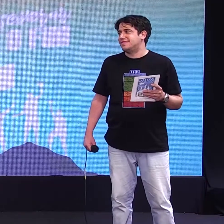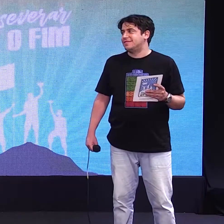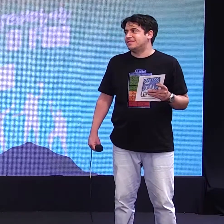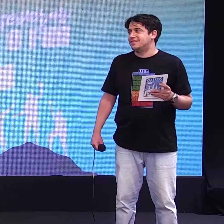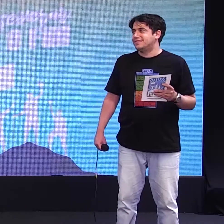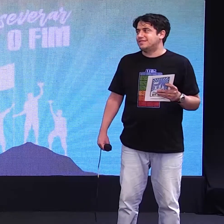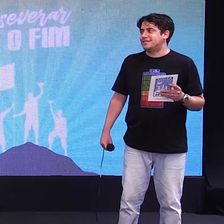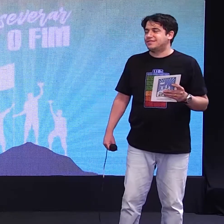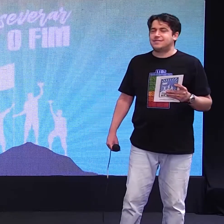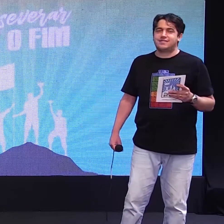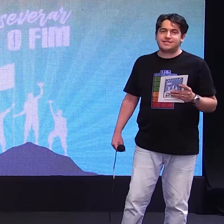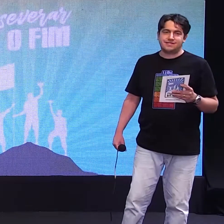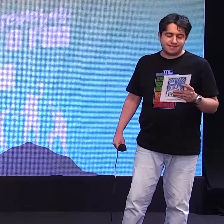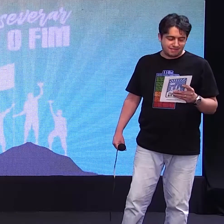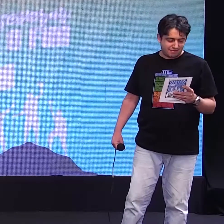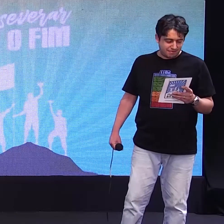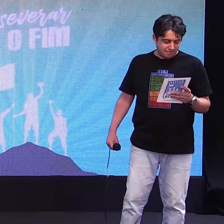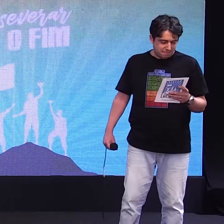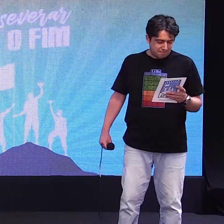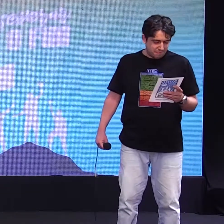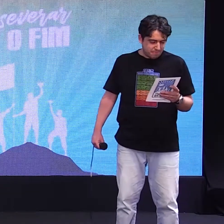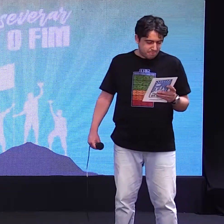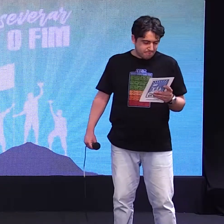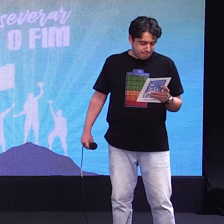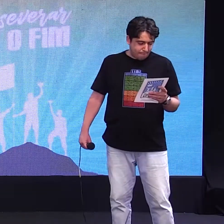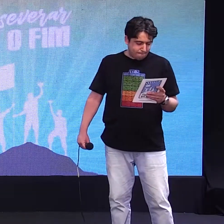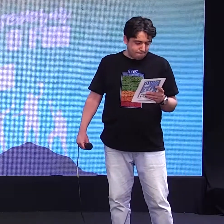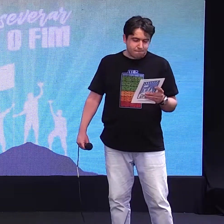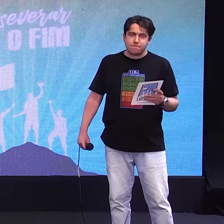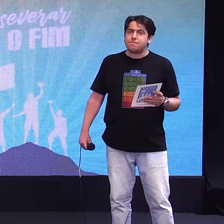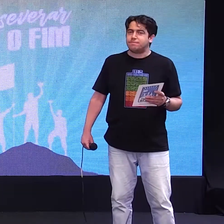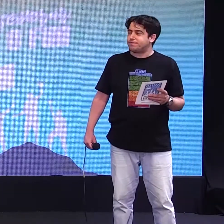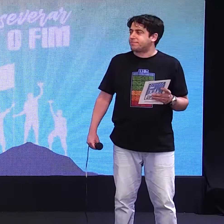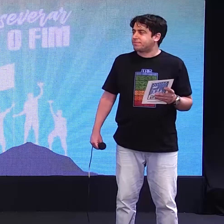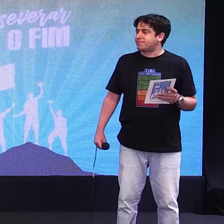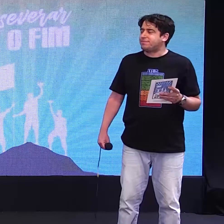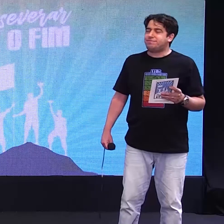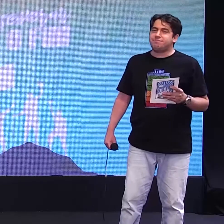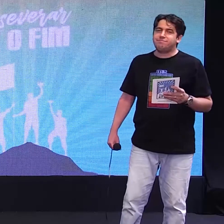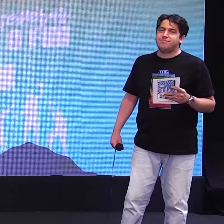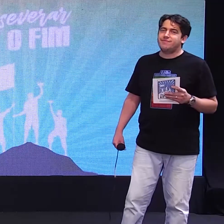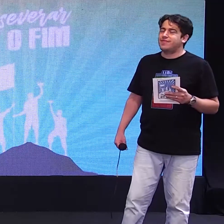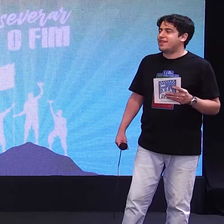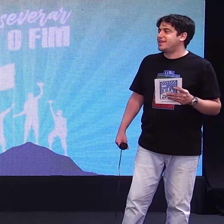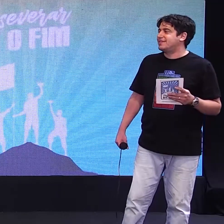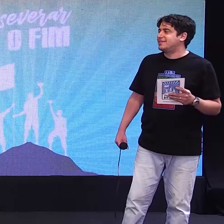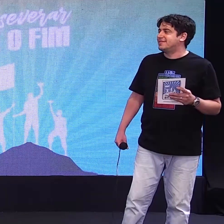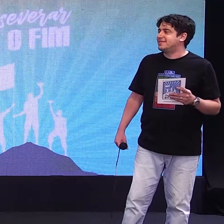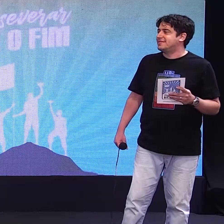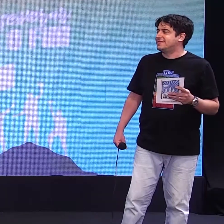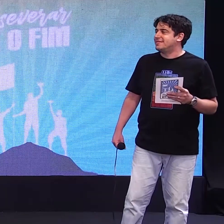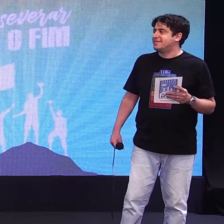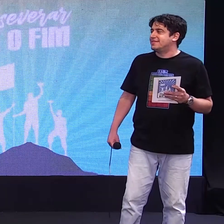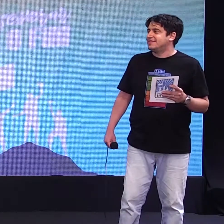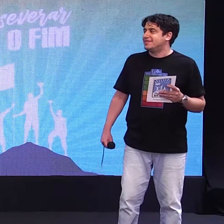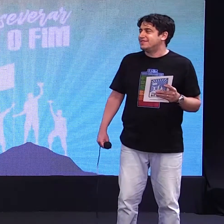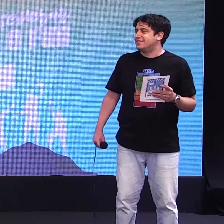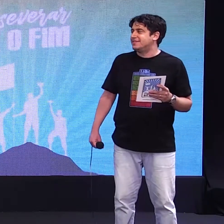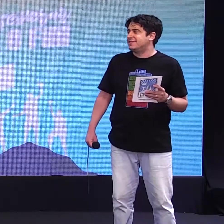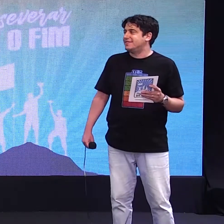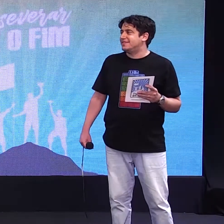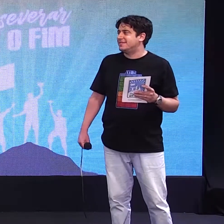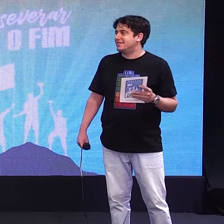Fim, uma conferência global jamais vista. Nós vamos desfrutar muito juntos. Eu me